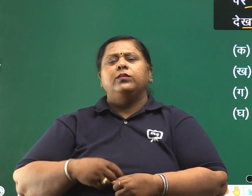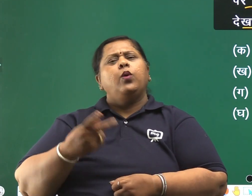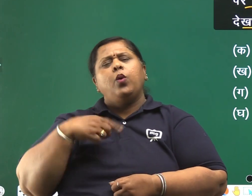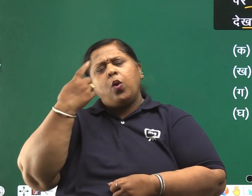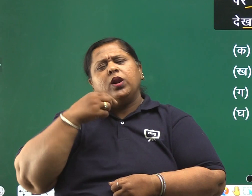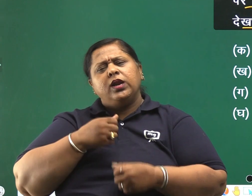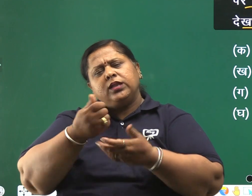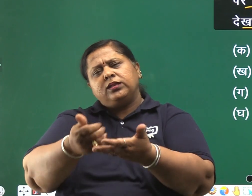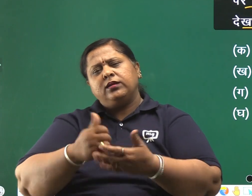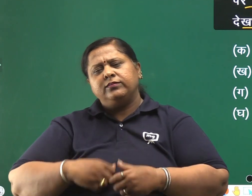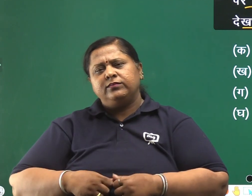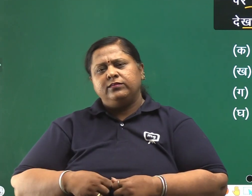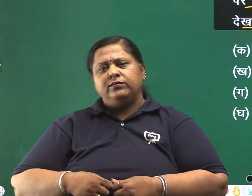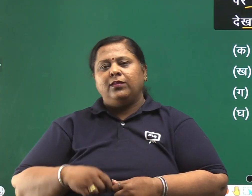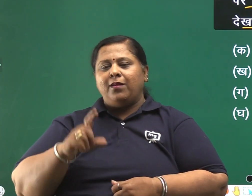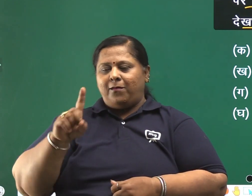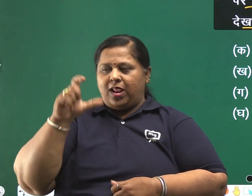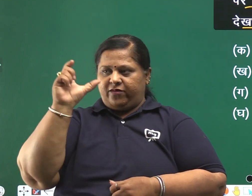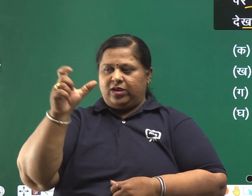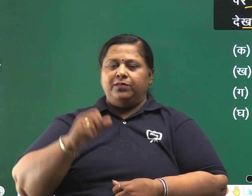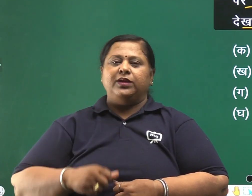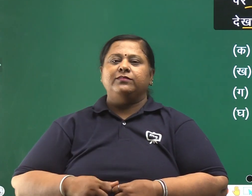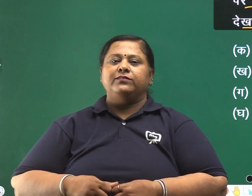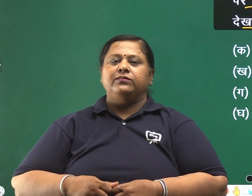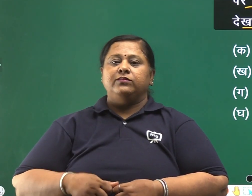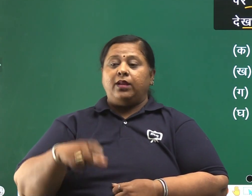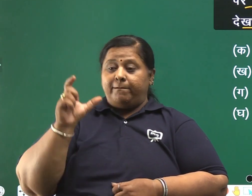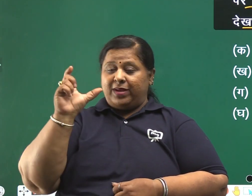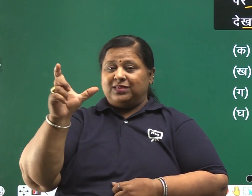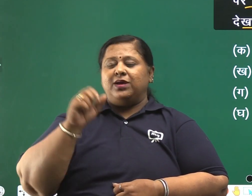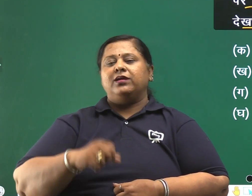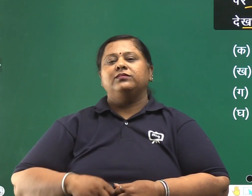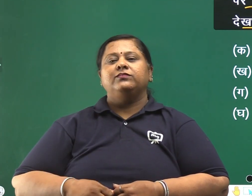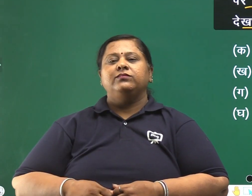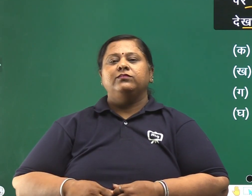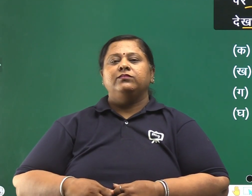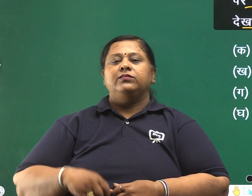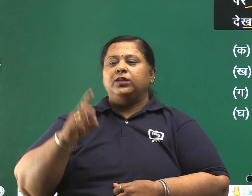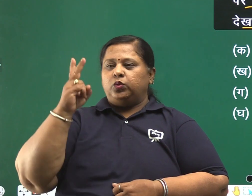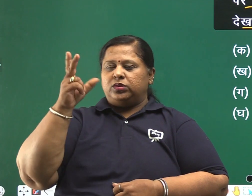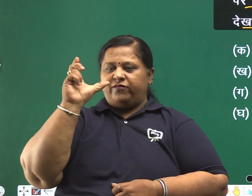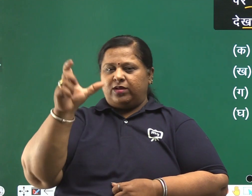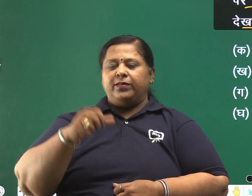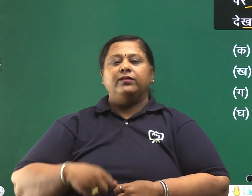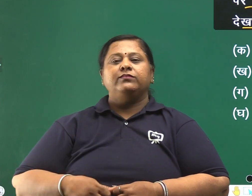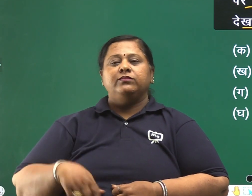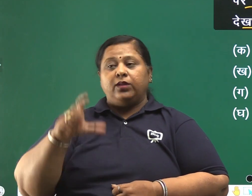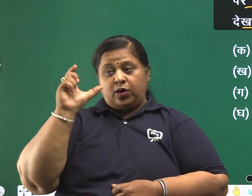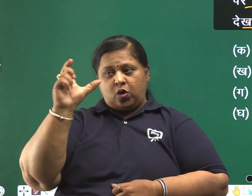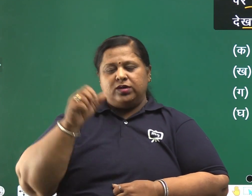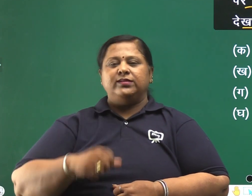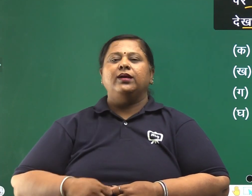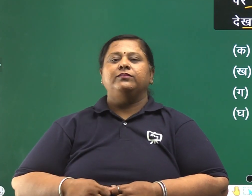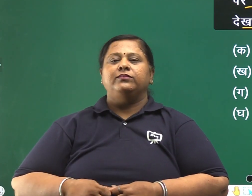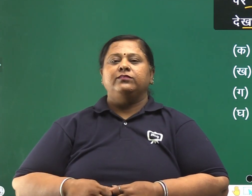कौन करता था? पहला विकल्प है मेष महाराज, दूसरा विकल्प है डॉक्टर